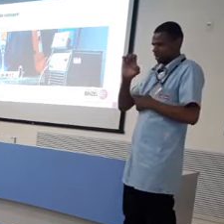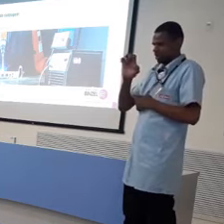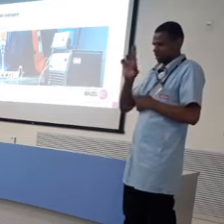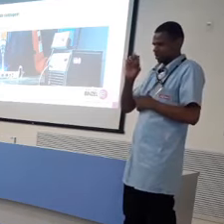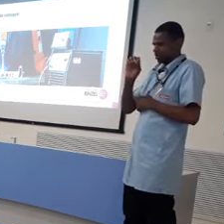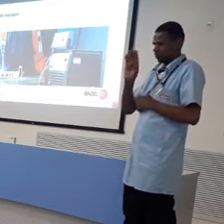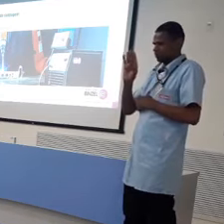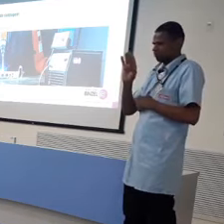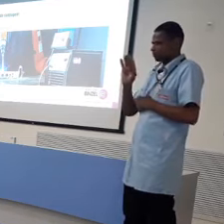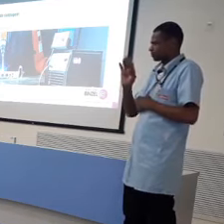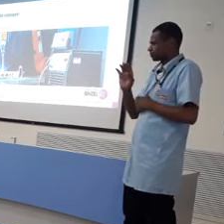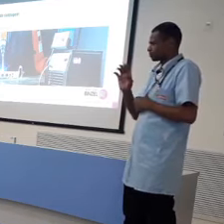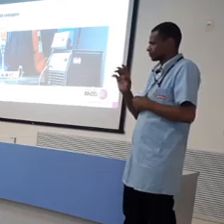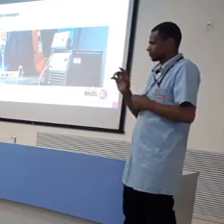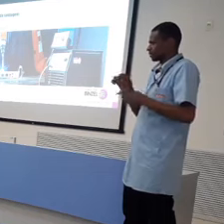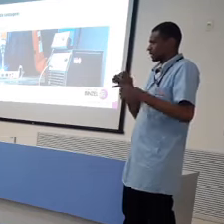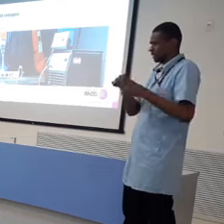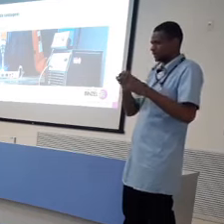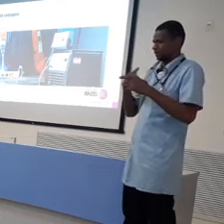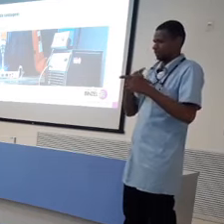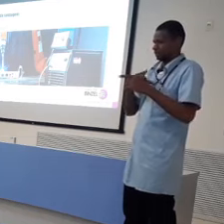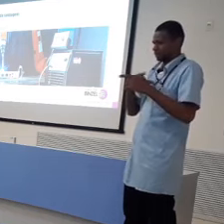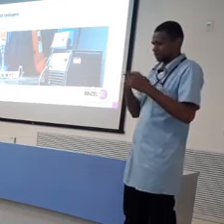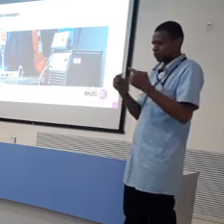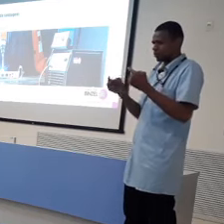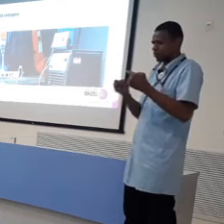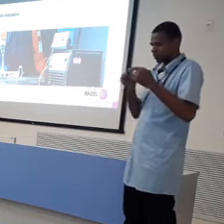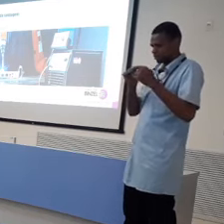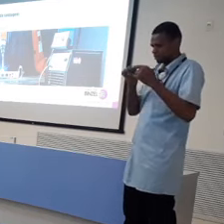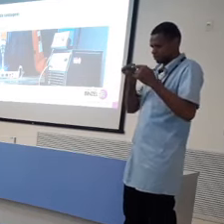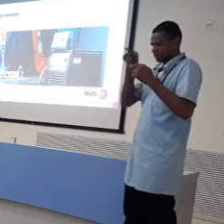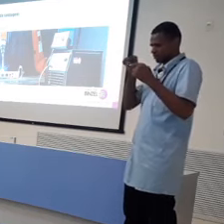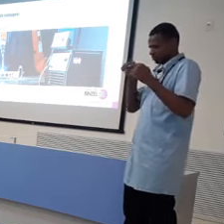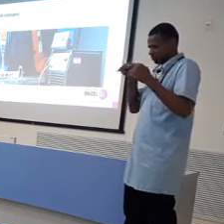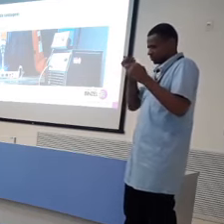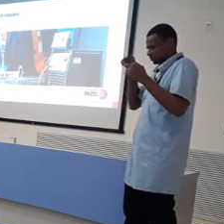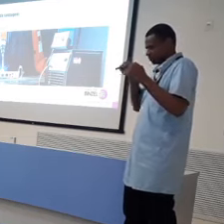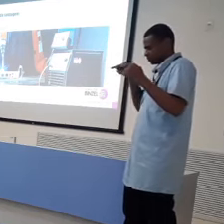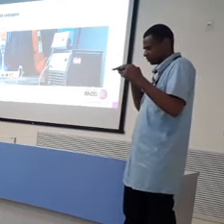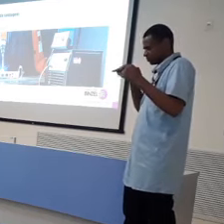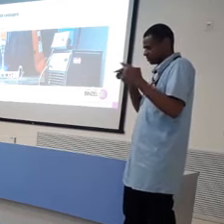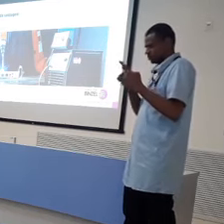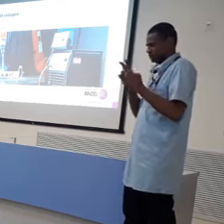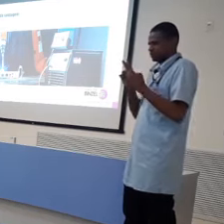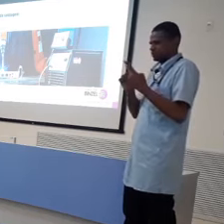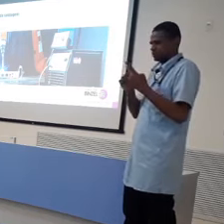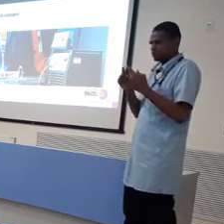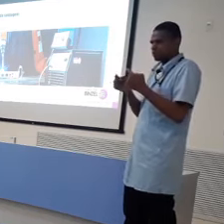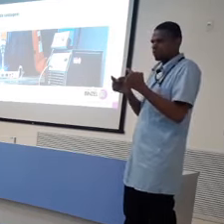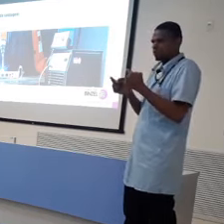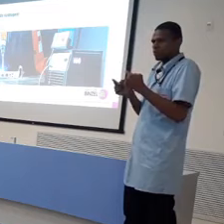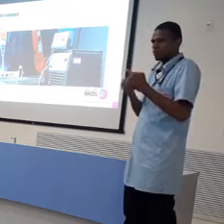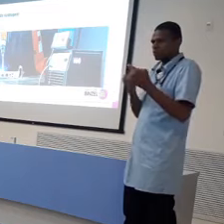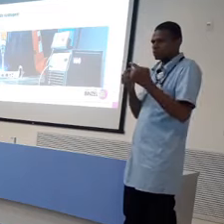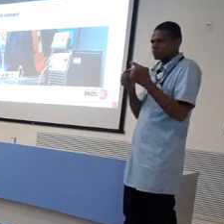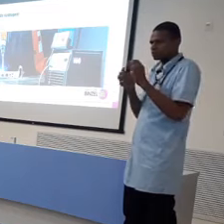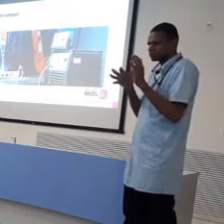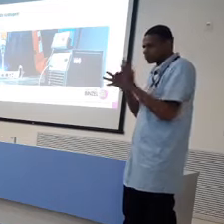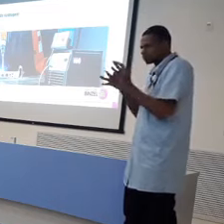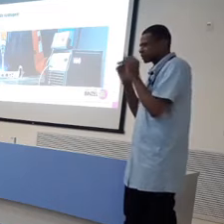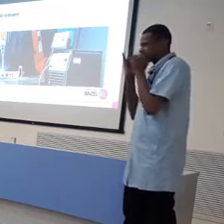que ela é sinérgica, ela é pulsada e sinérgica. O que é sinérgica, pessoal? A gente fala que é muito fácil você regular